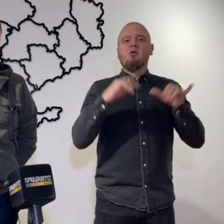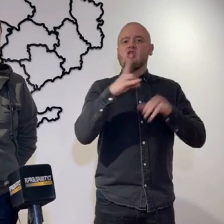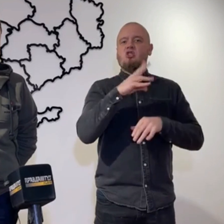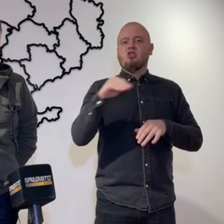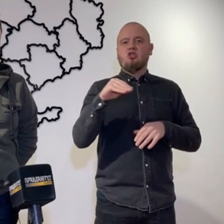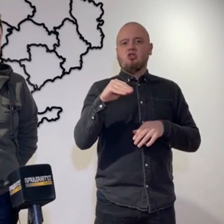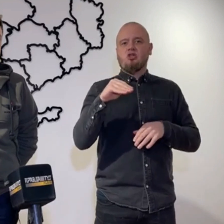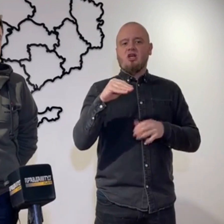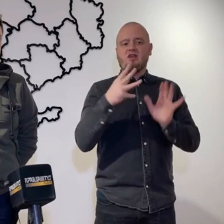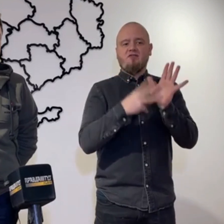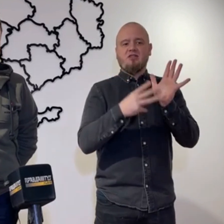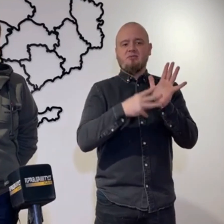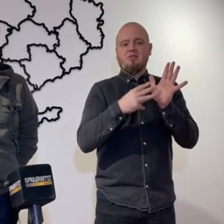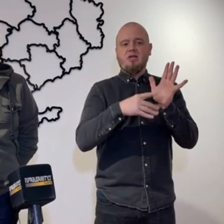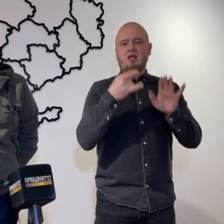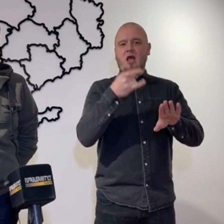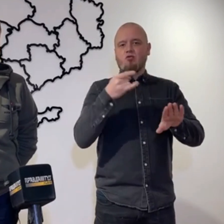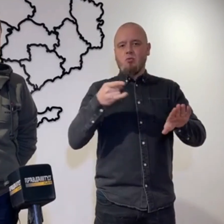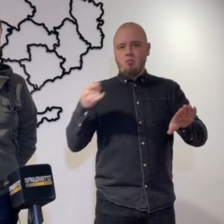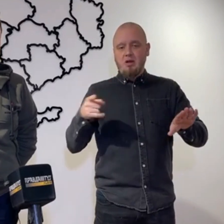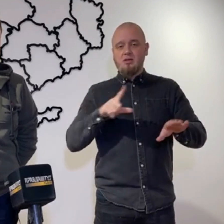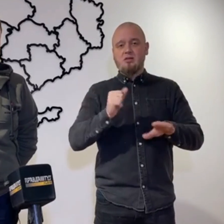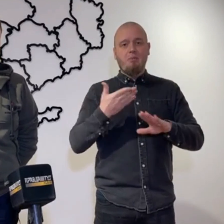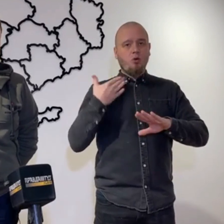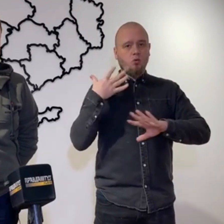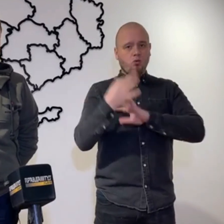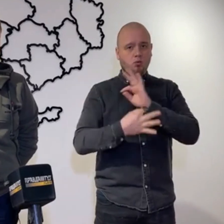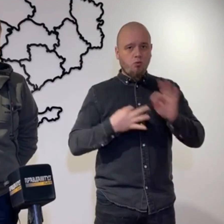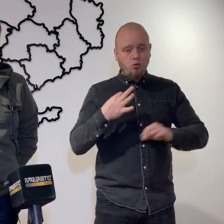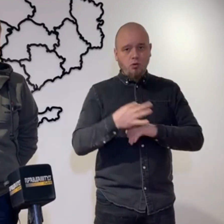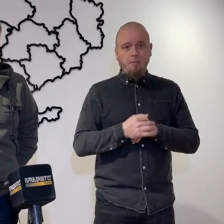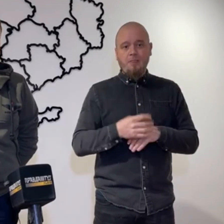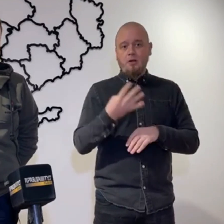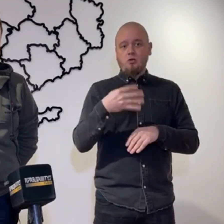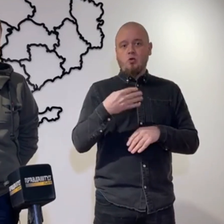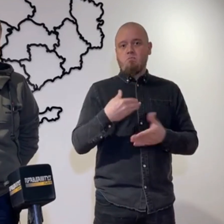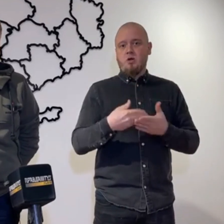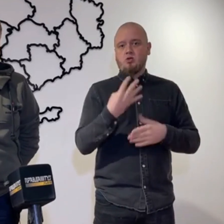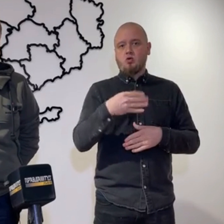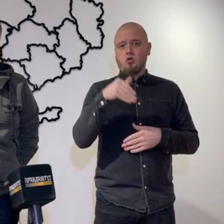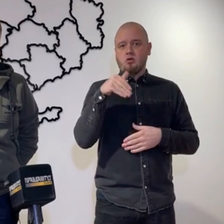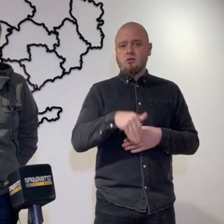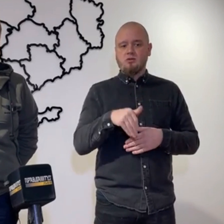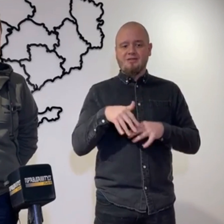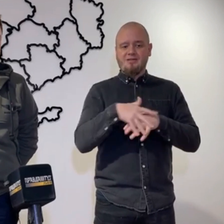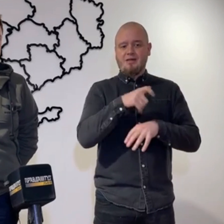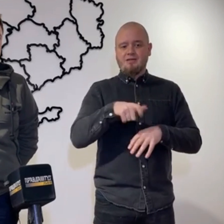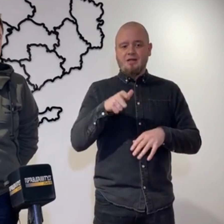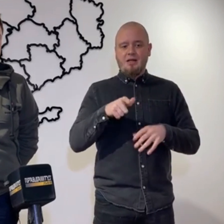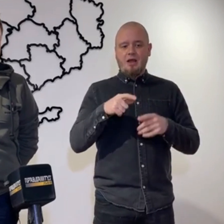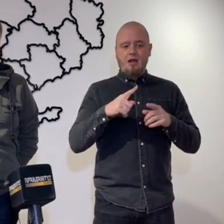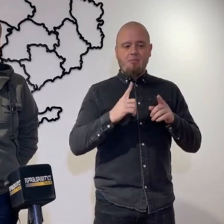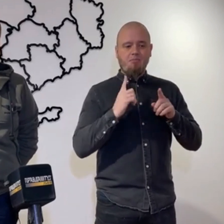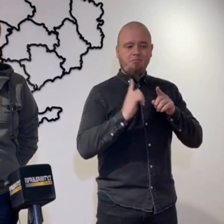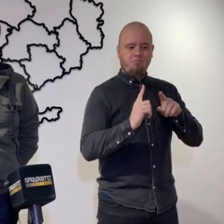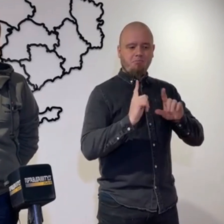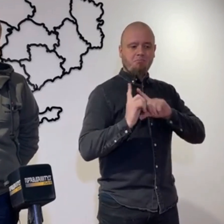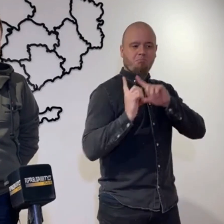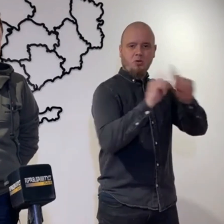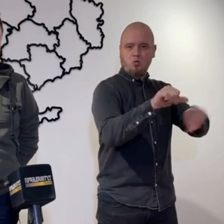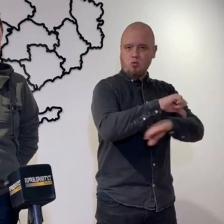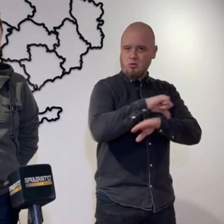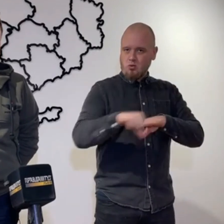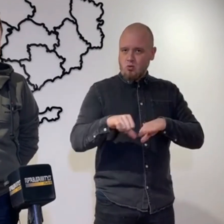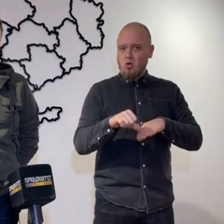ніж 80 автомобілів. За минулу добу майже 40 тисяч населення перетнуло кордон.